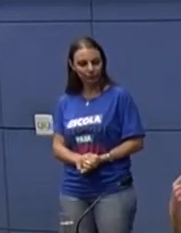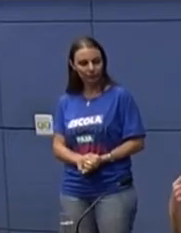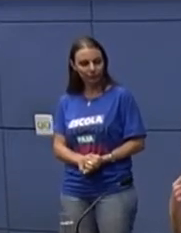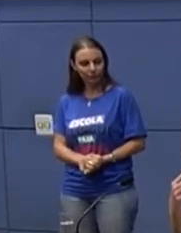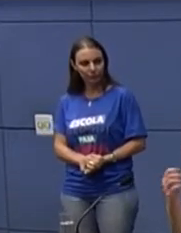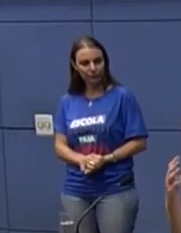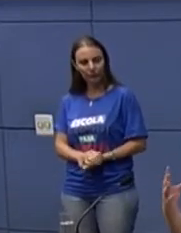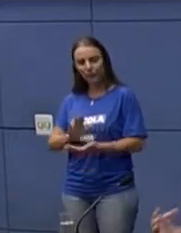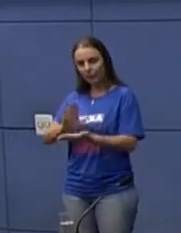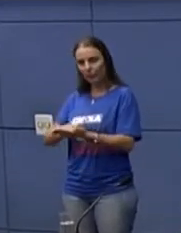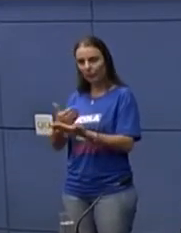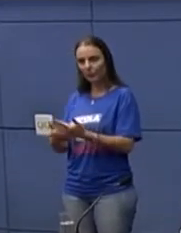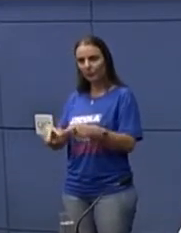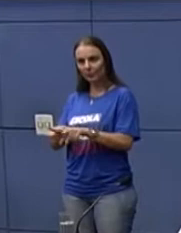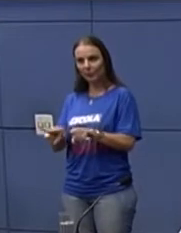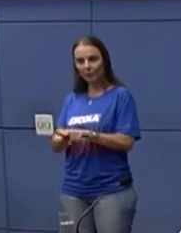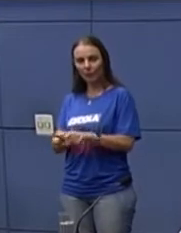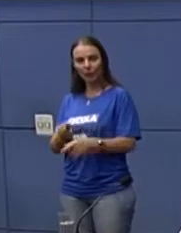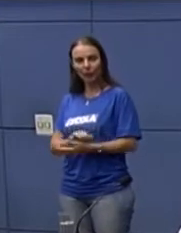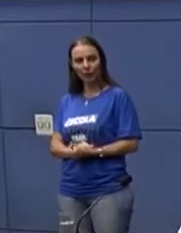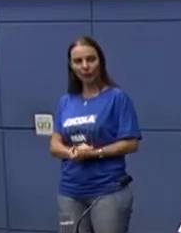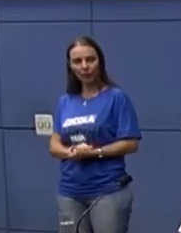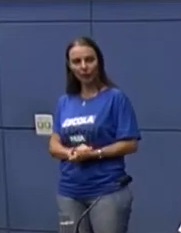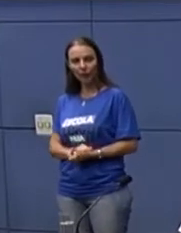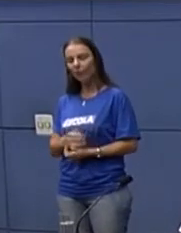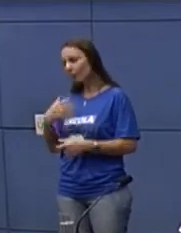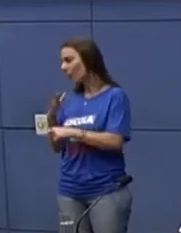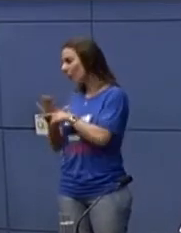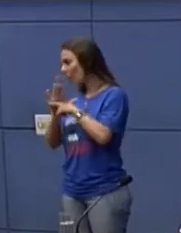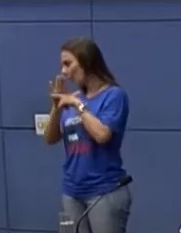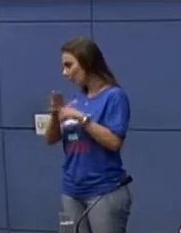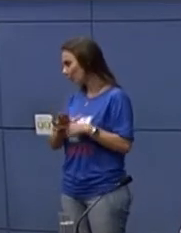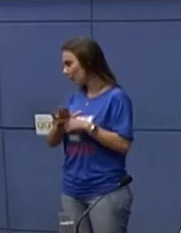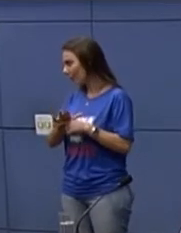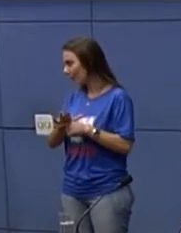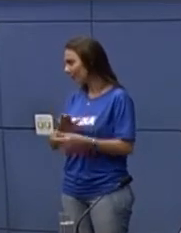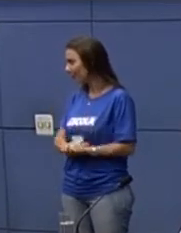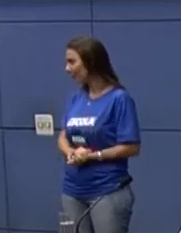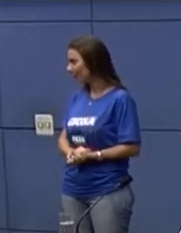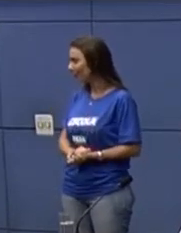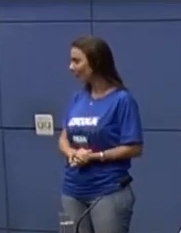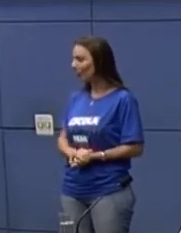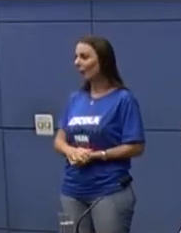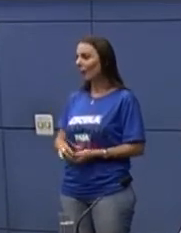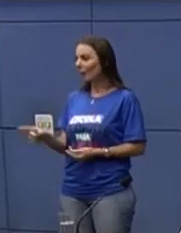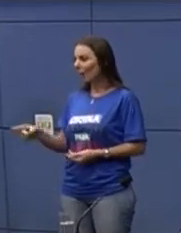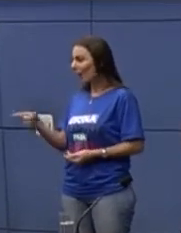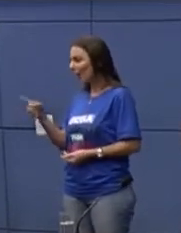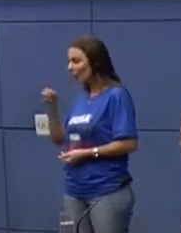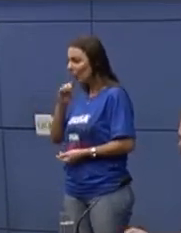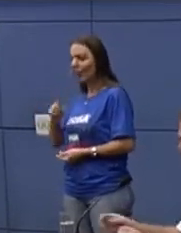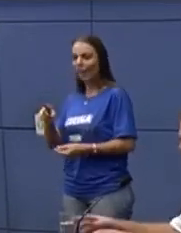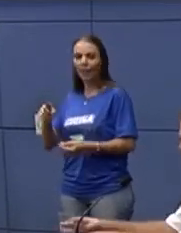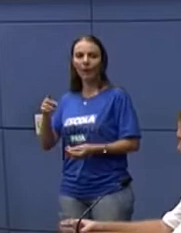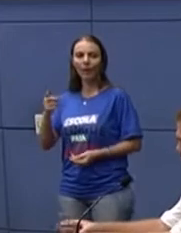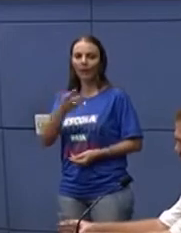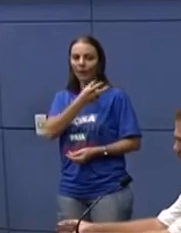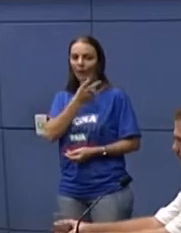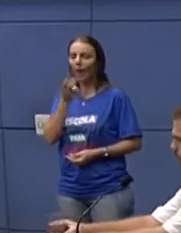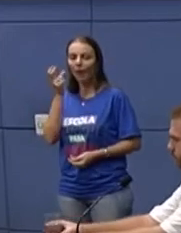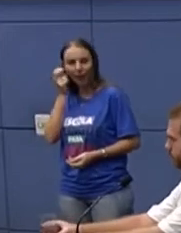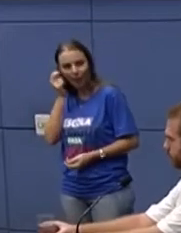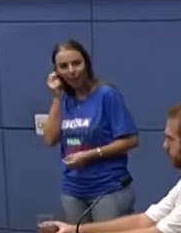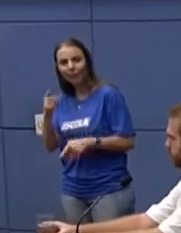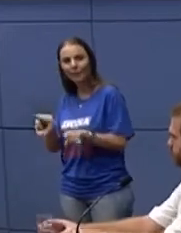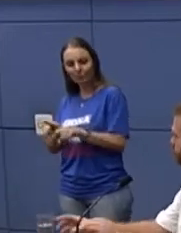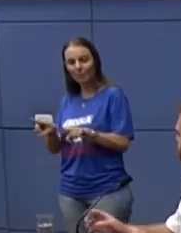e as intérpretes aí, elas vão nos ajudar. A Dileia e a Ellen Oliveira, que